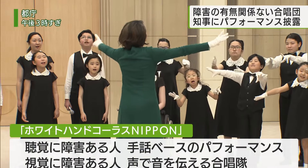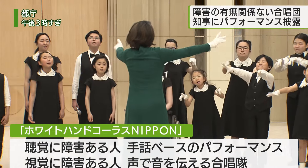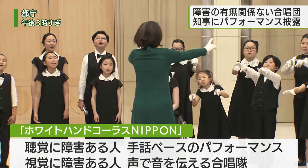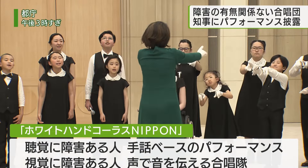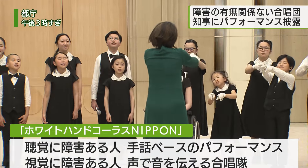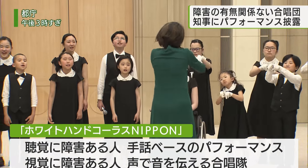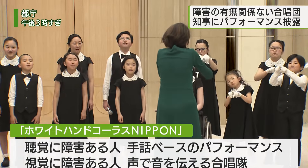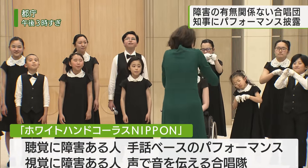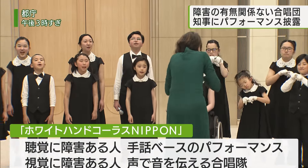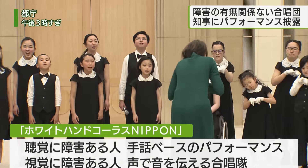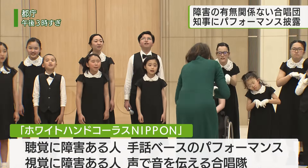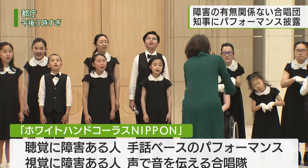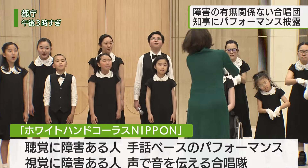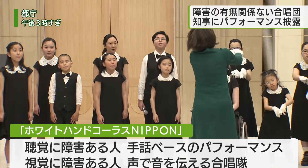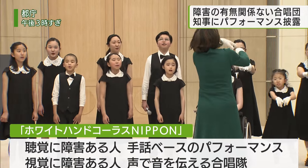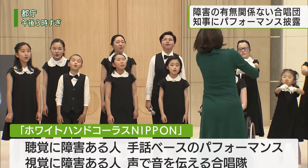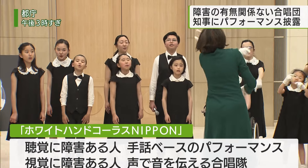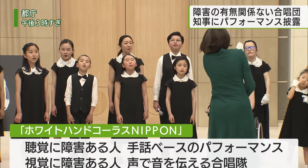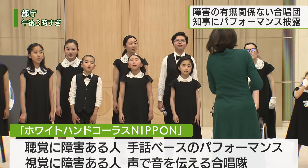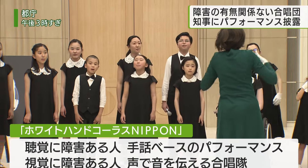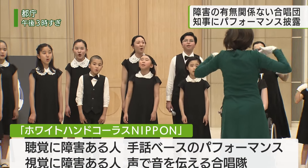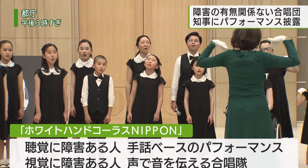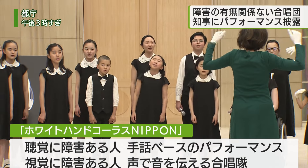有無にかかわらず参加できる合唱隊です。